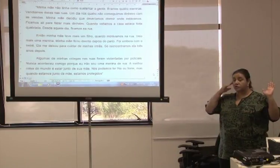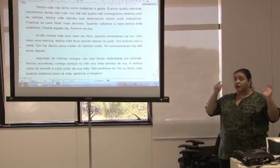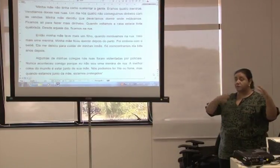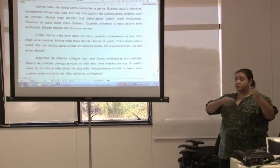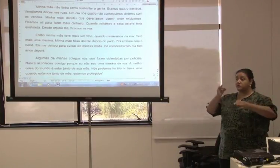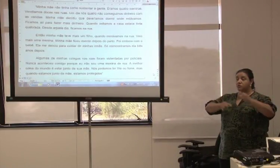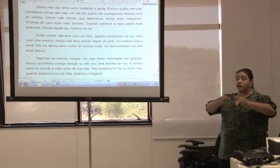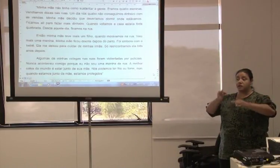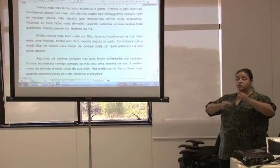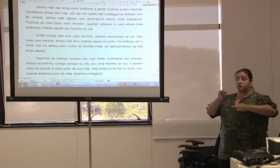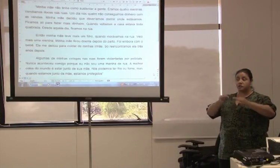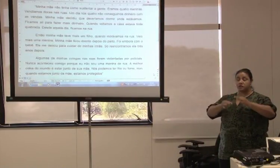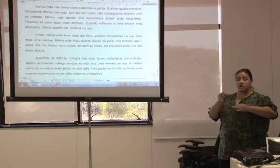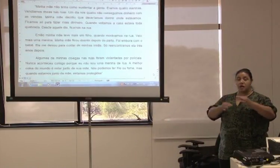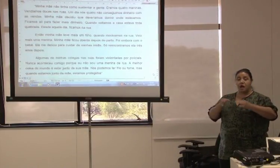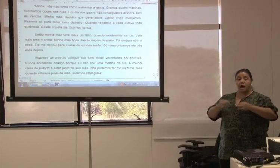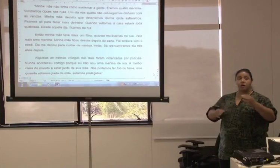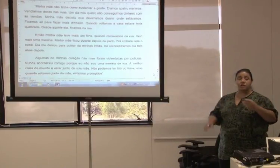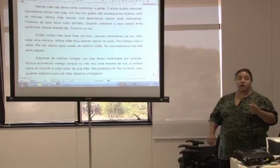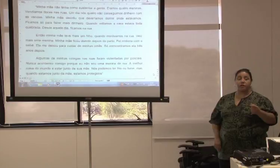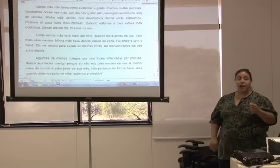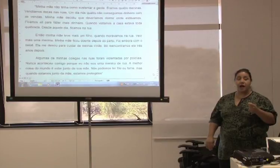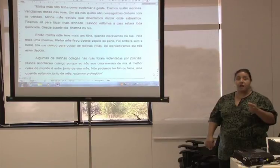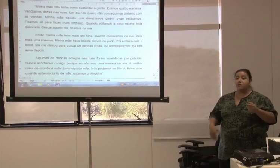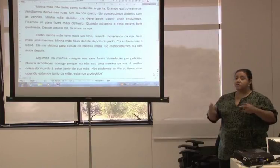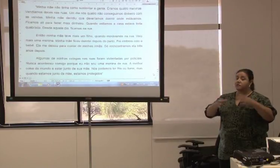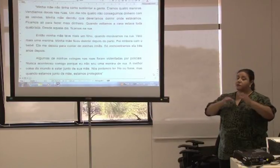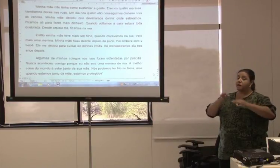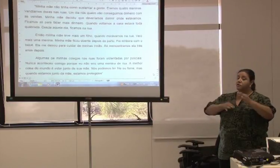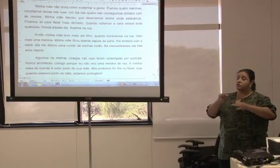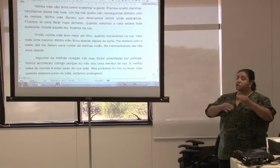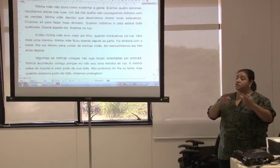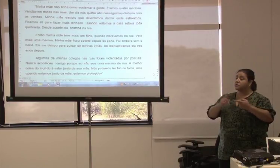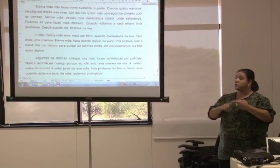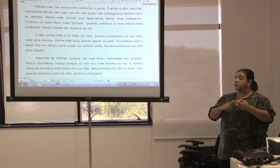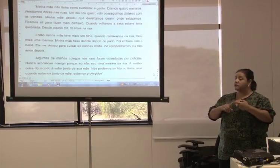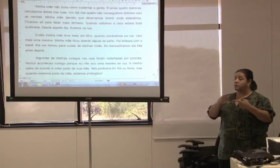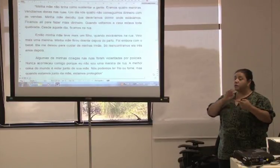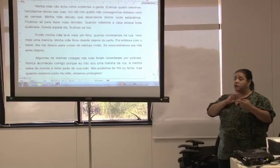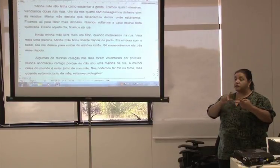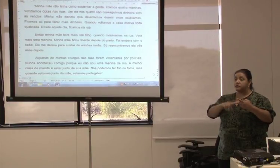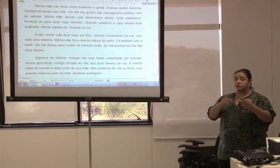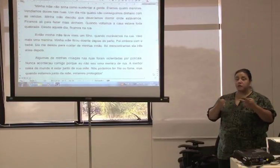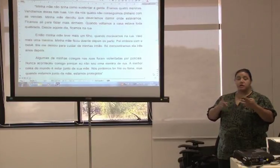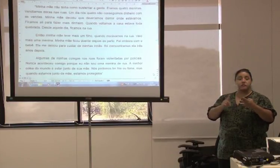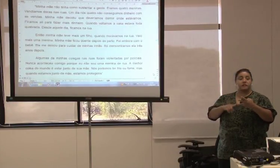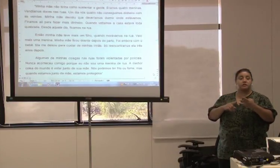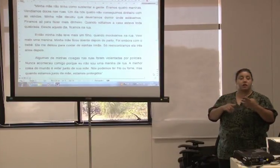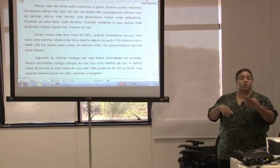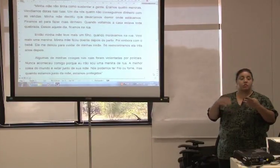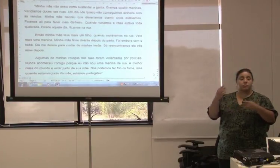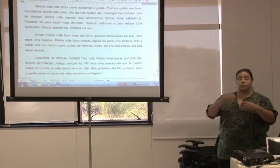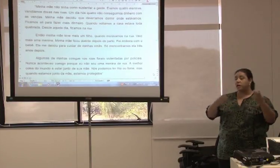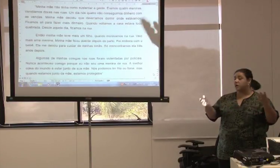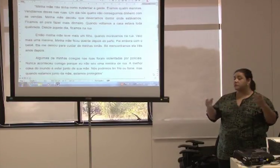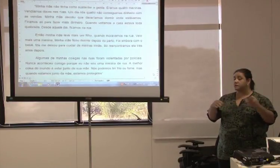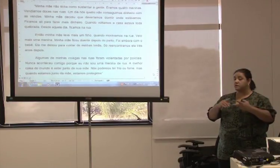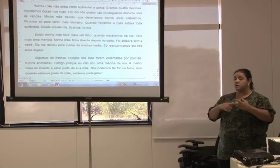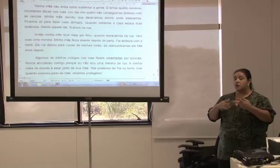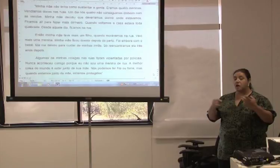sabe que vocês são da área da justiça. Agora, se eu quero falar, vocês trabalham na justiça, vocês são o quê? Vocês são polícia? Vocês são juízes? Eu não